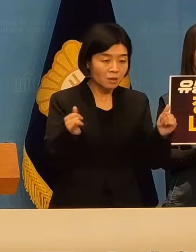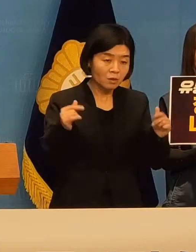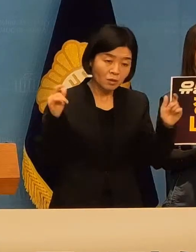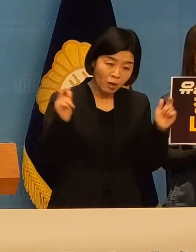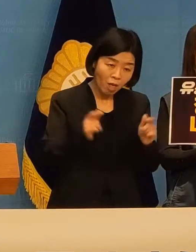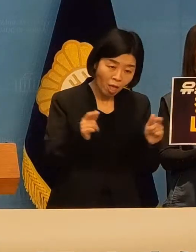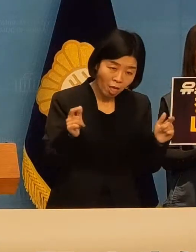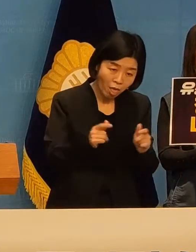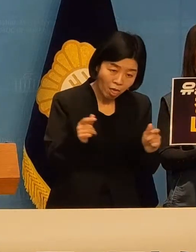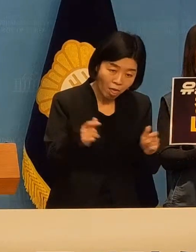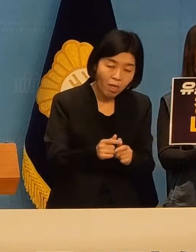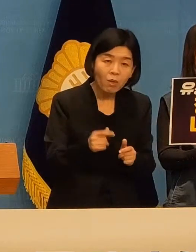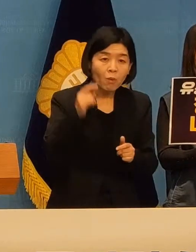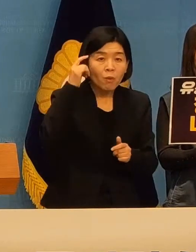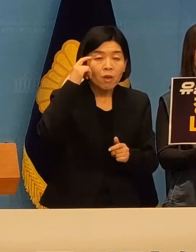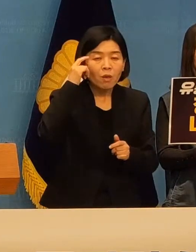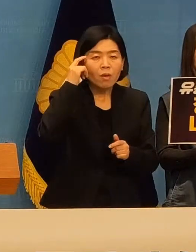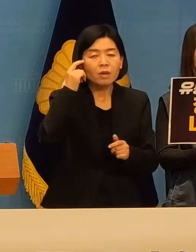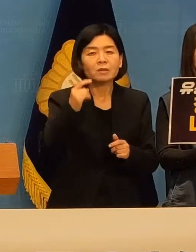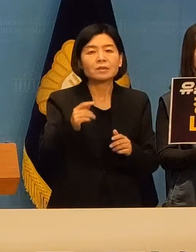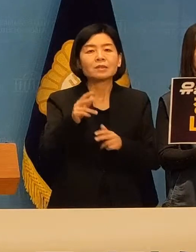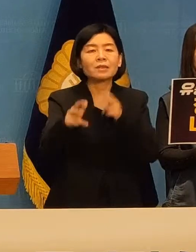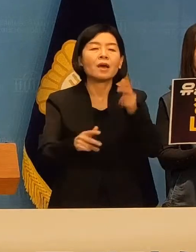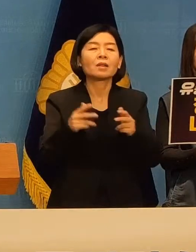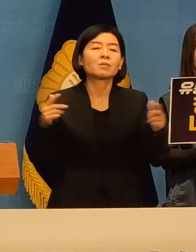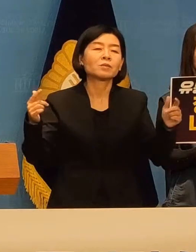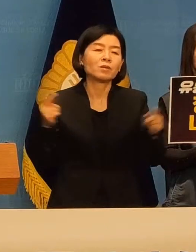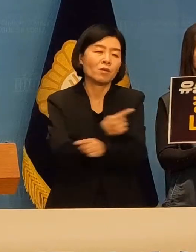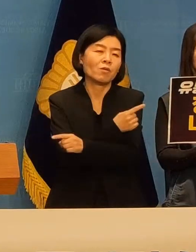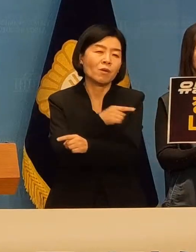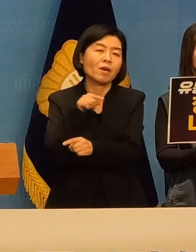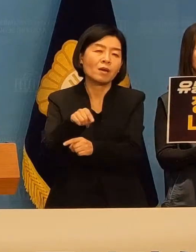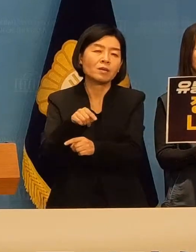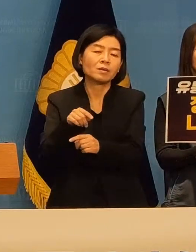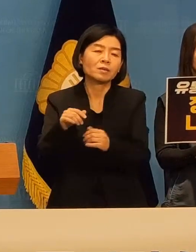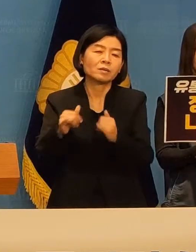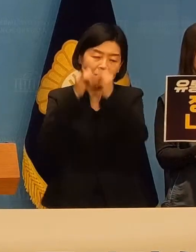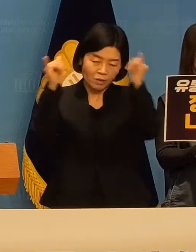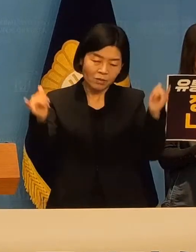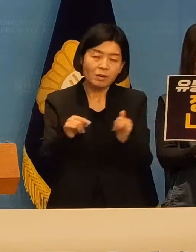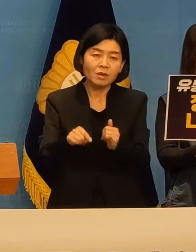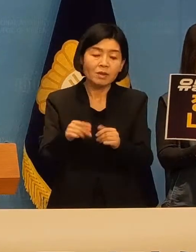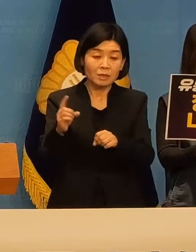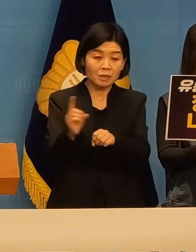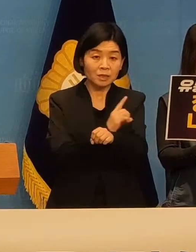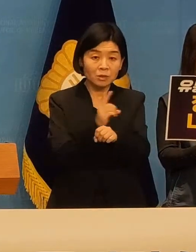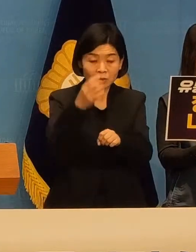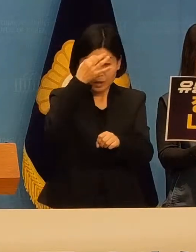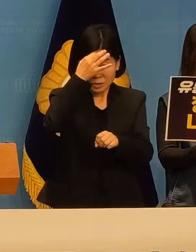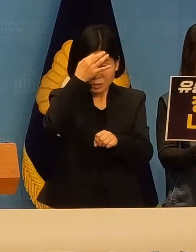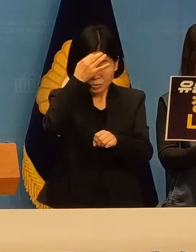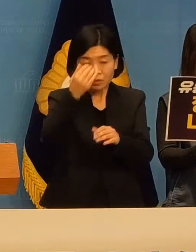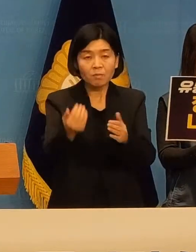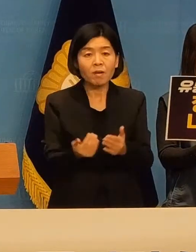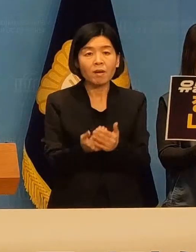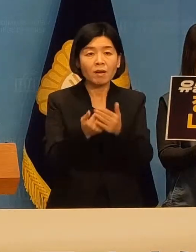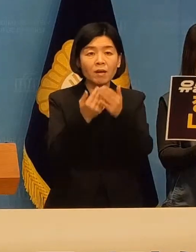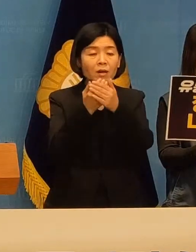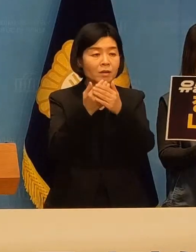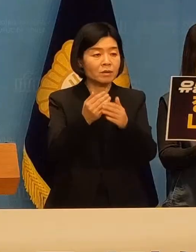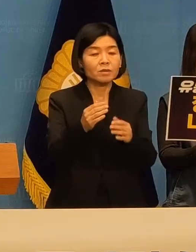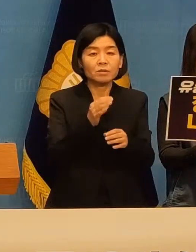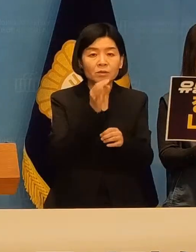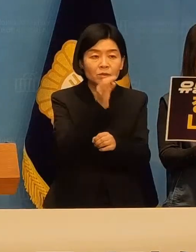원인은 산업전환이라는 메가트렌드이다. 디지털 기술의 변화와 여러 소비 트렌드의 변화는